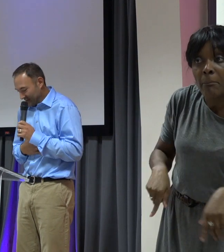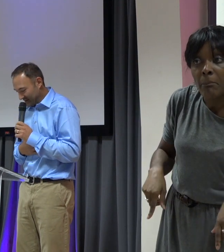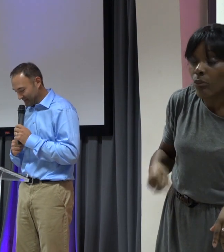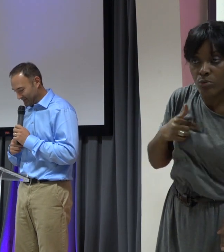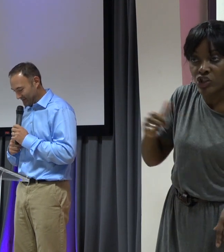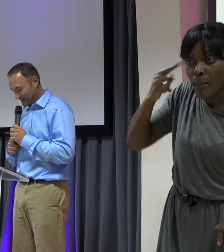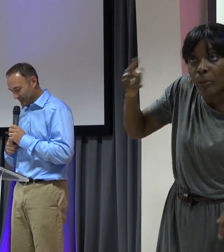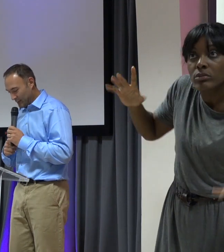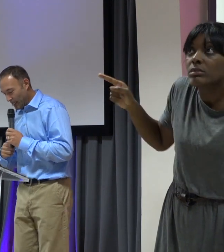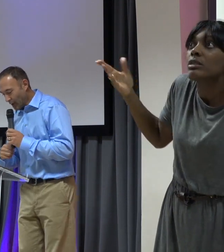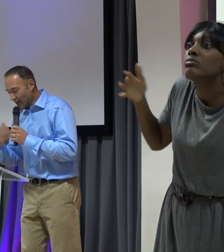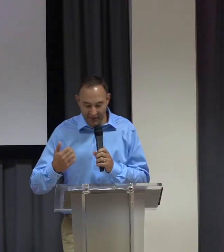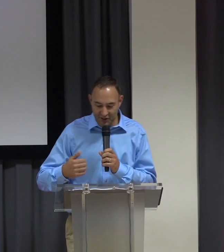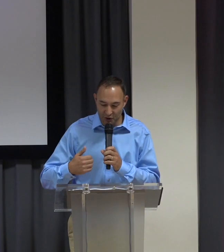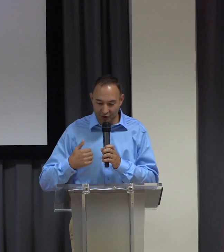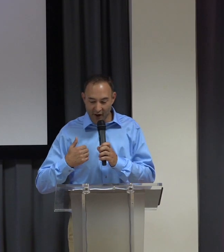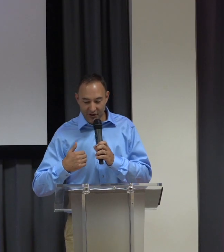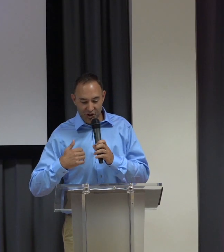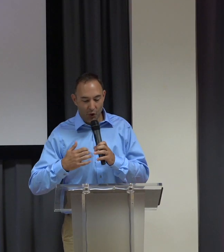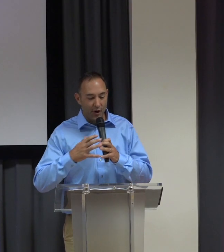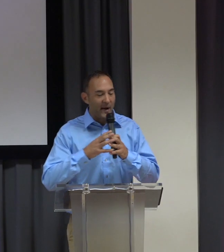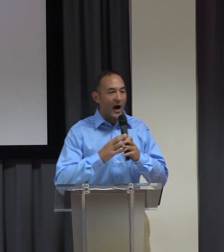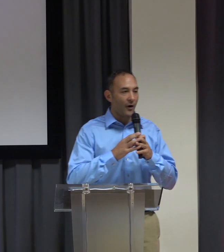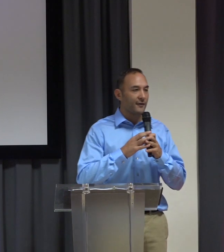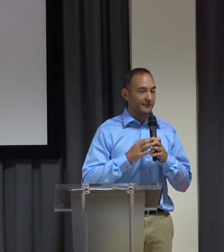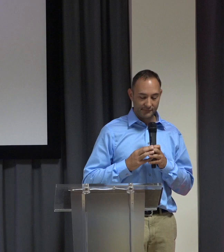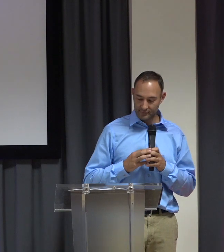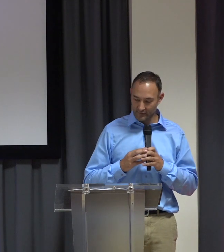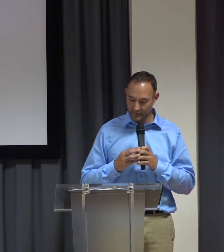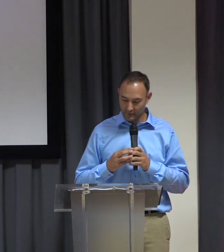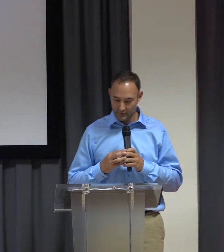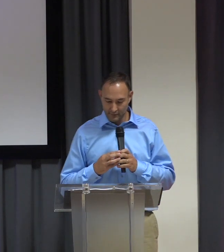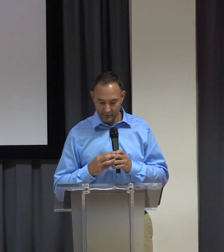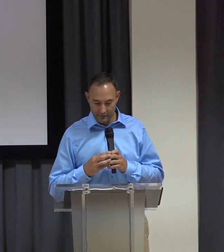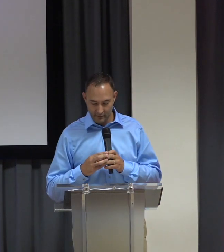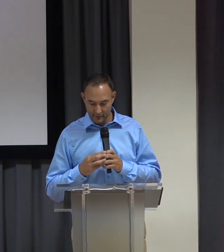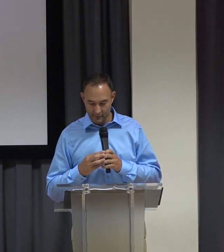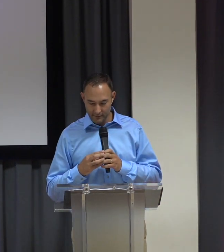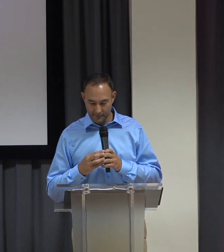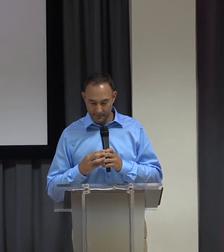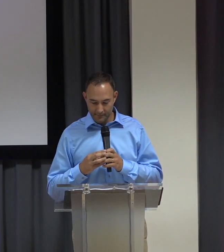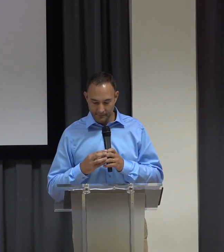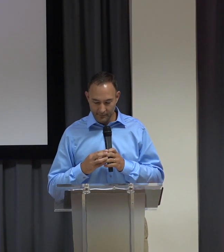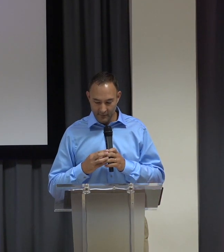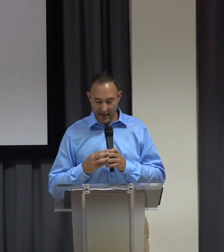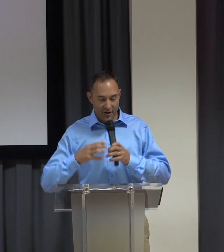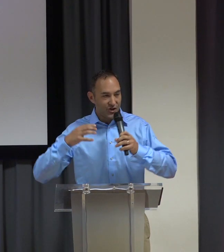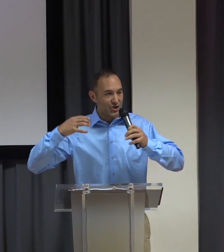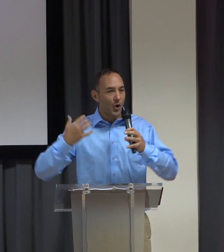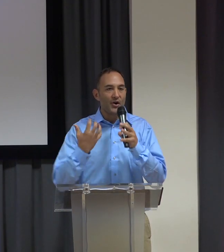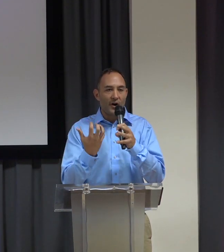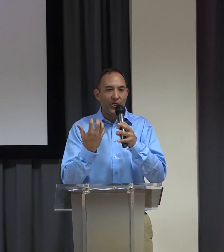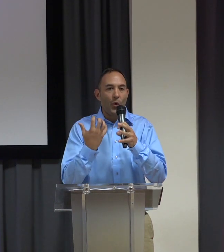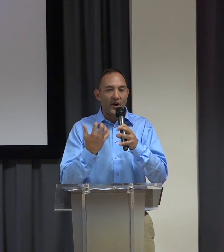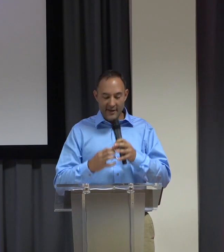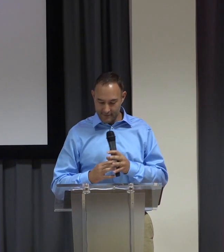Moi, j'aurais jamais pensé faire quelque chose comme Or how ça. about this? Would you have thought to show your power Est-ce que vous aurez pensé démontrer votre puissance and to